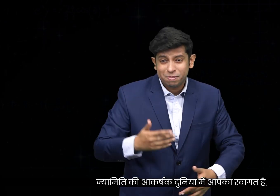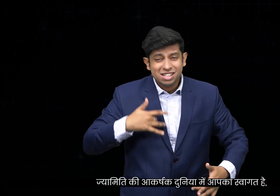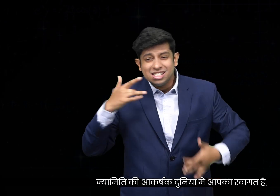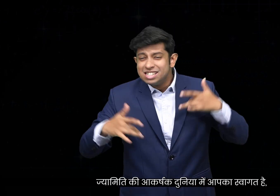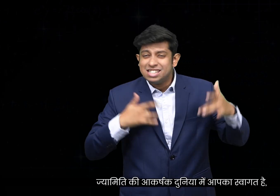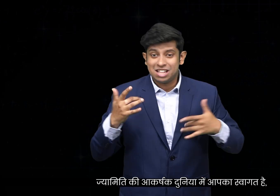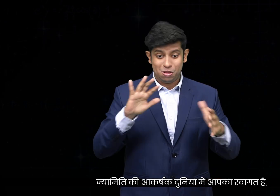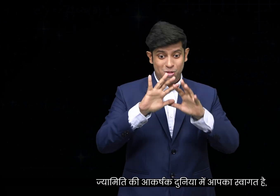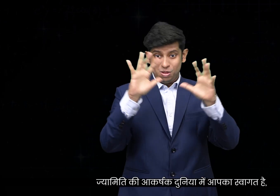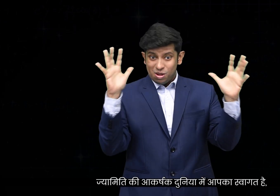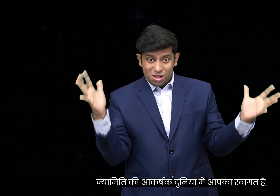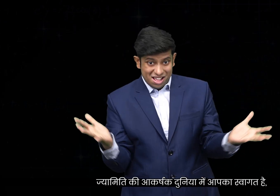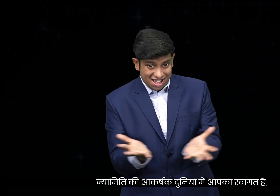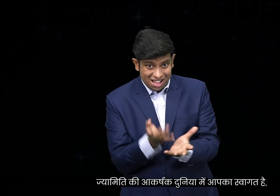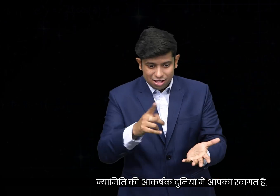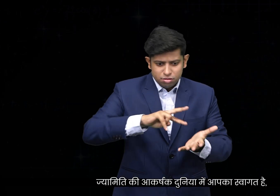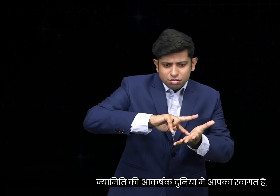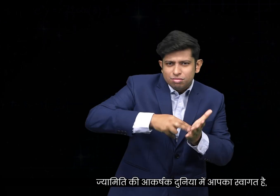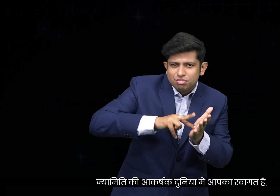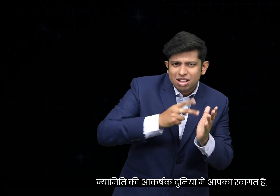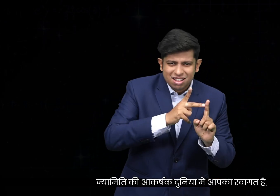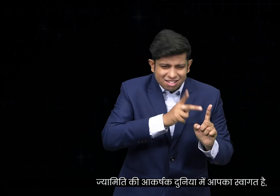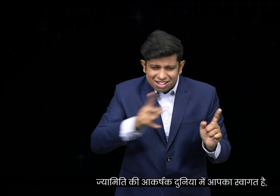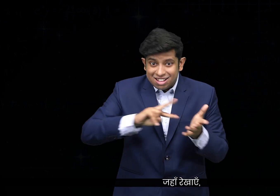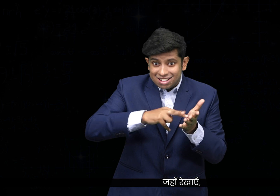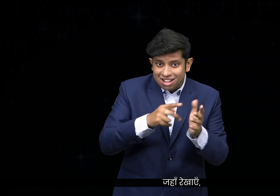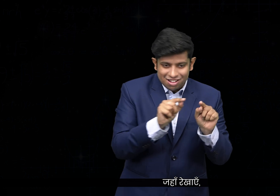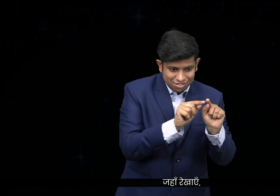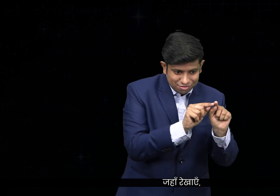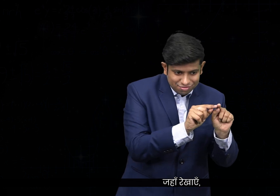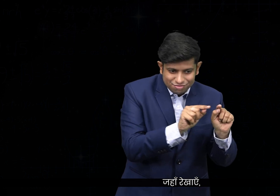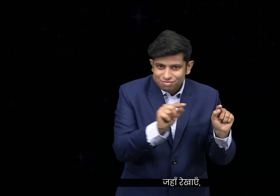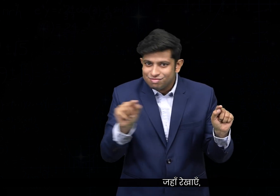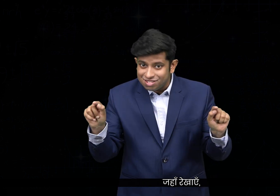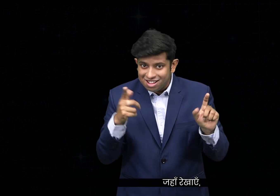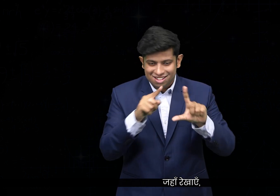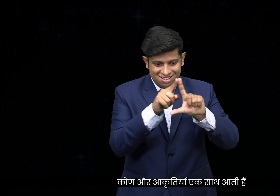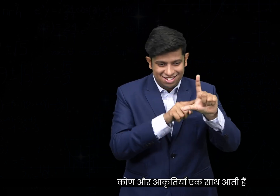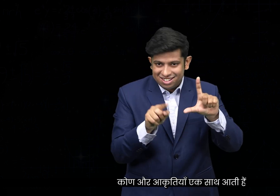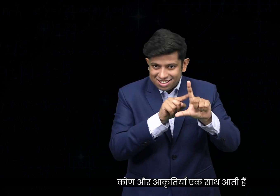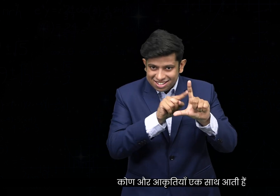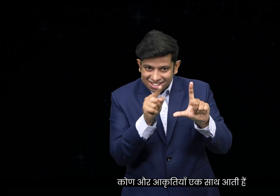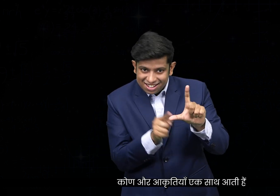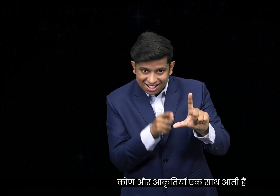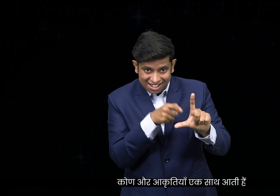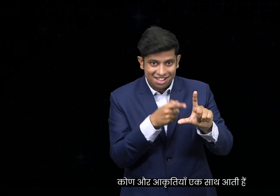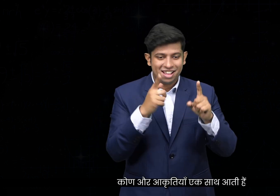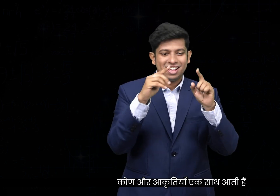கண்கவர் உலகத்திற்கு வருக. எங்கே கோடுகள், கோணங்களும் வடிவங்களும் ஒன்றாக வருகின்றன.